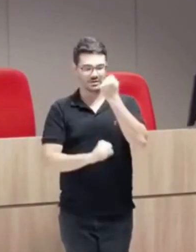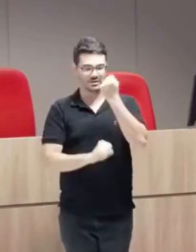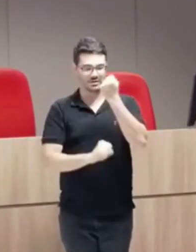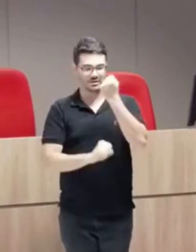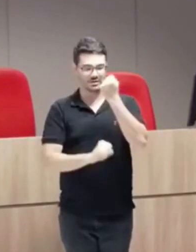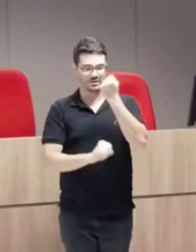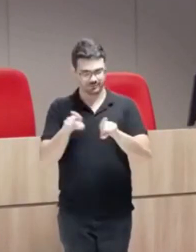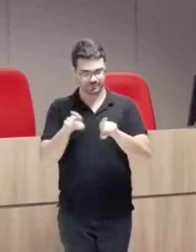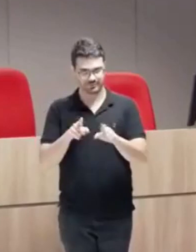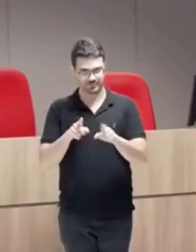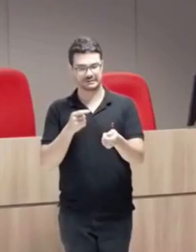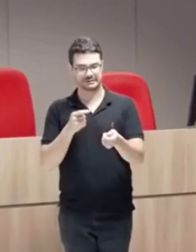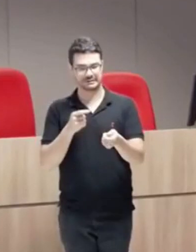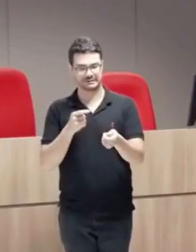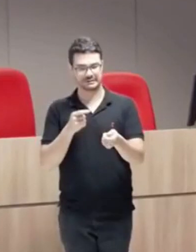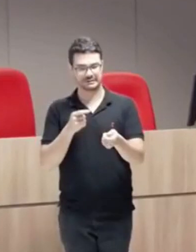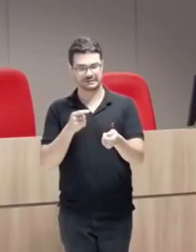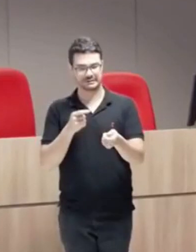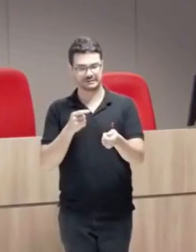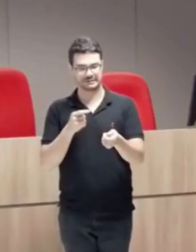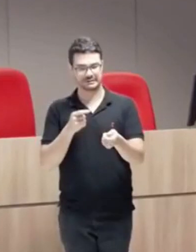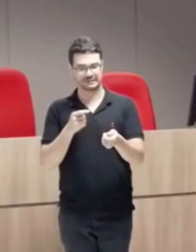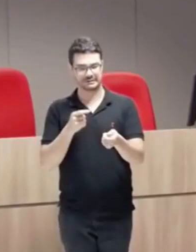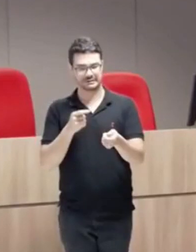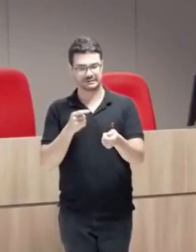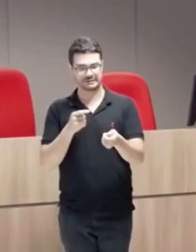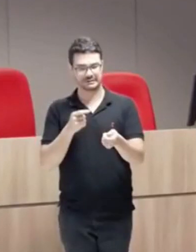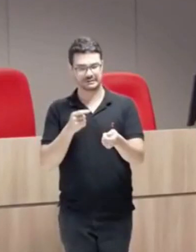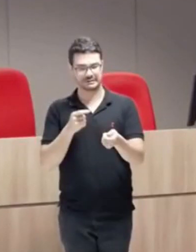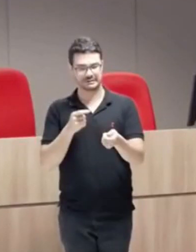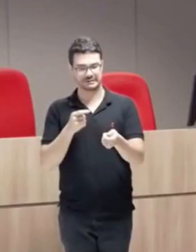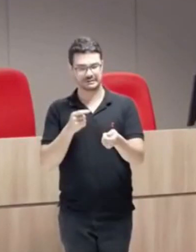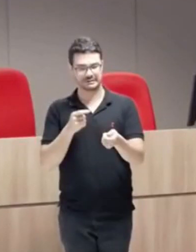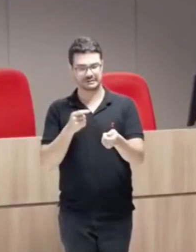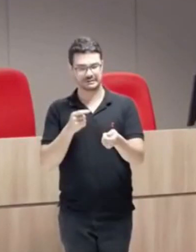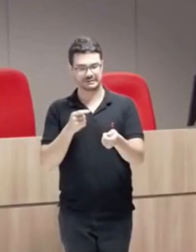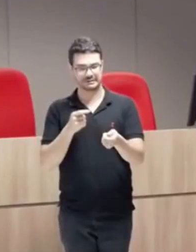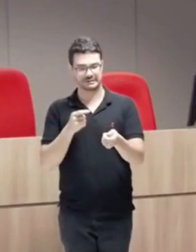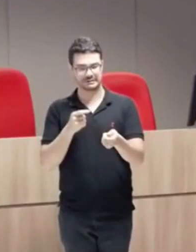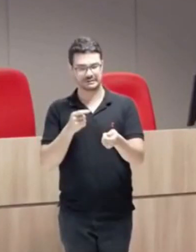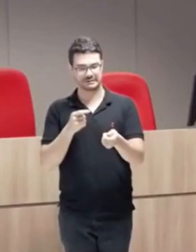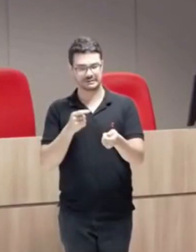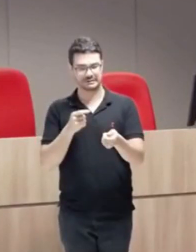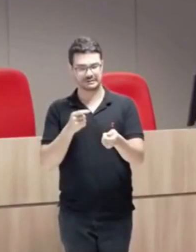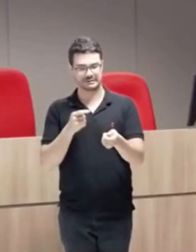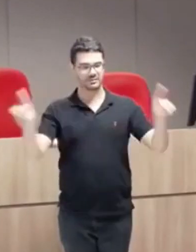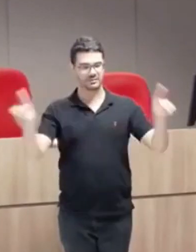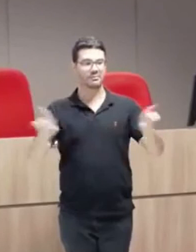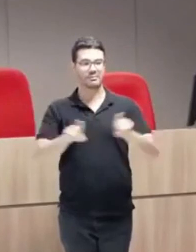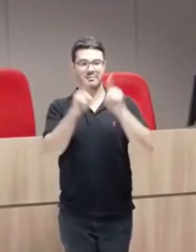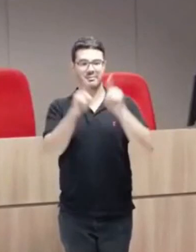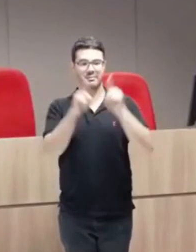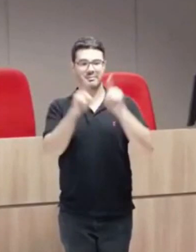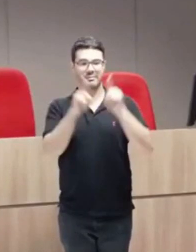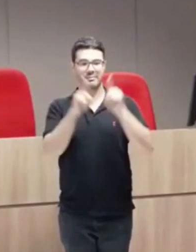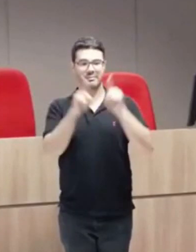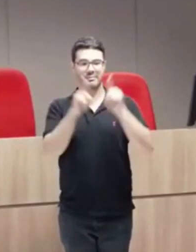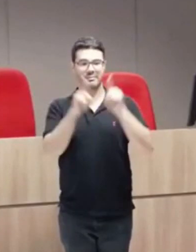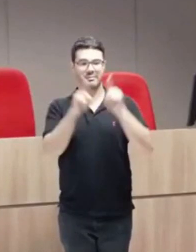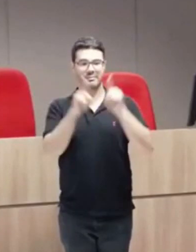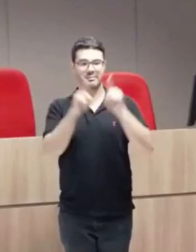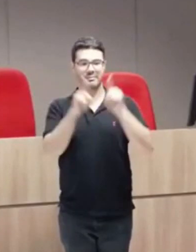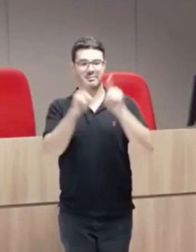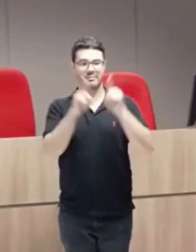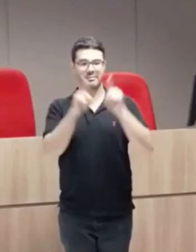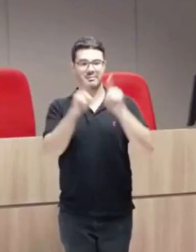da vida e às custas da liberdade e da própria democracia. Mas também vimos a